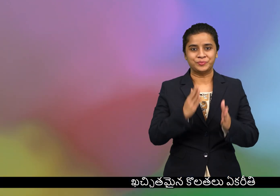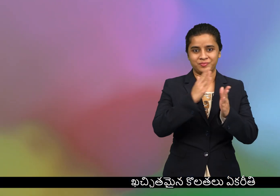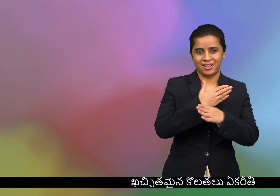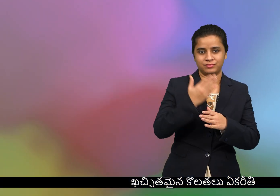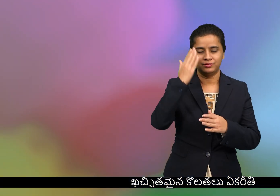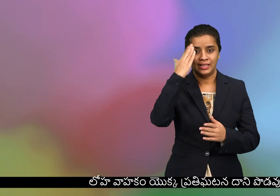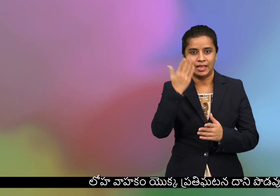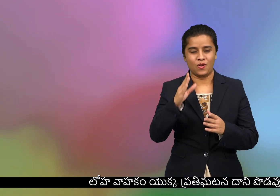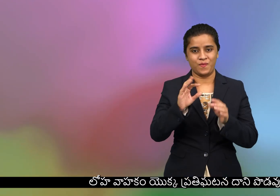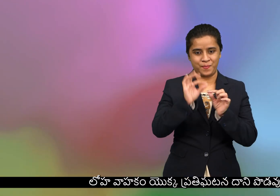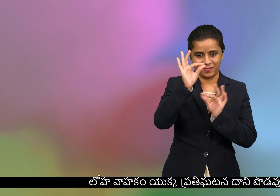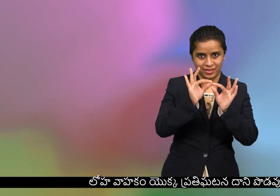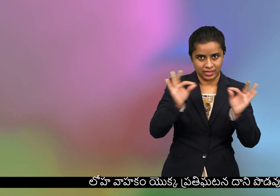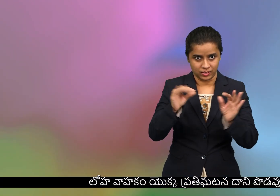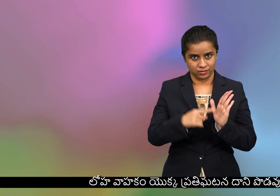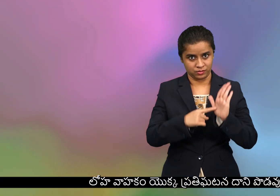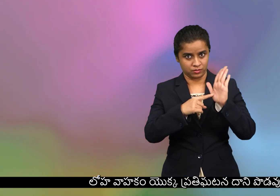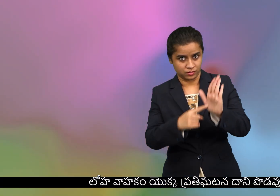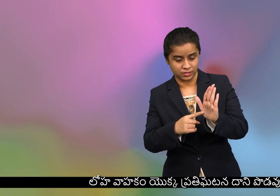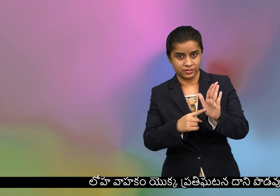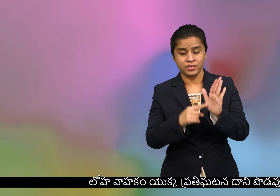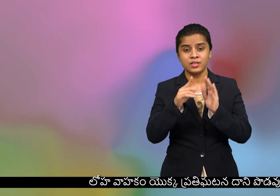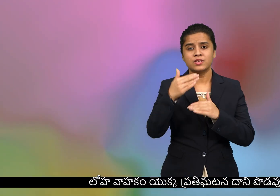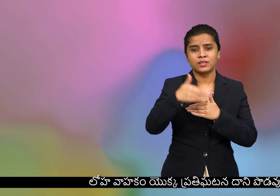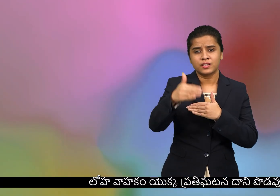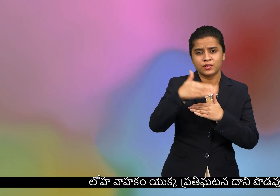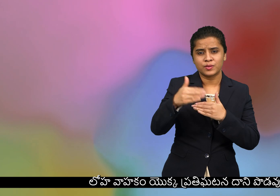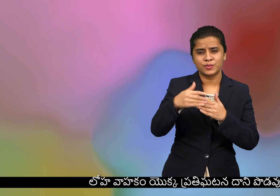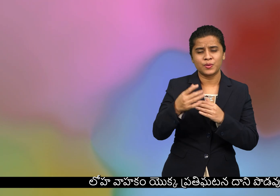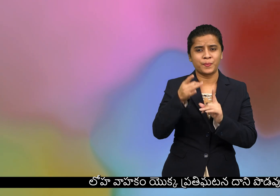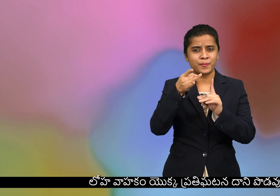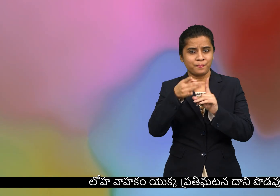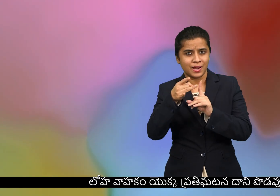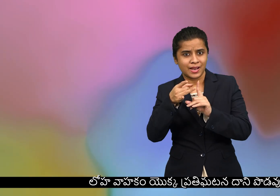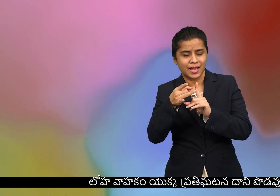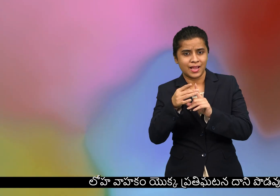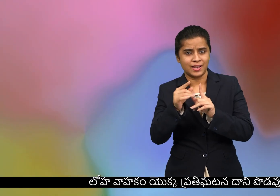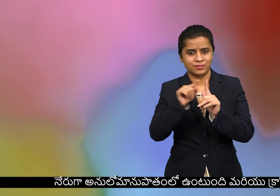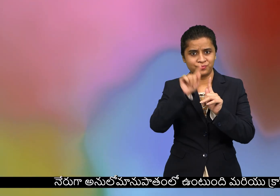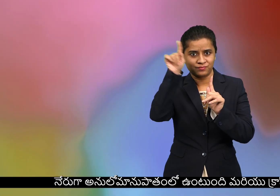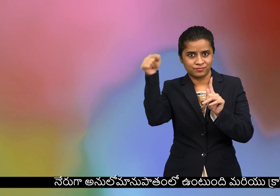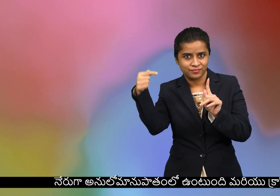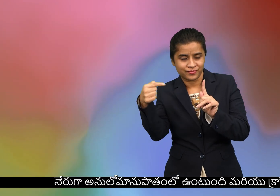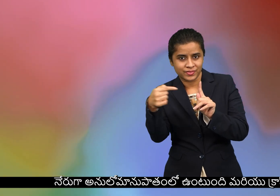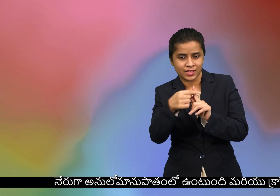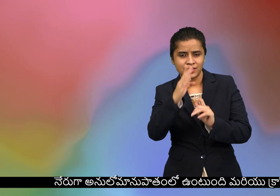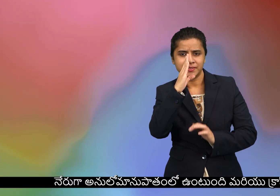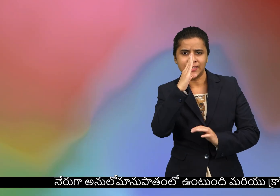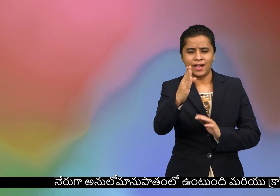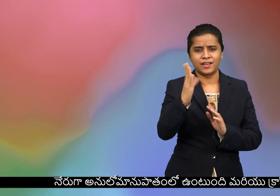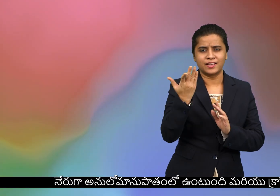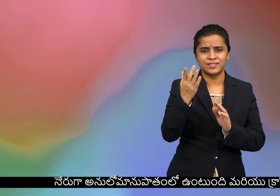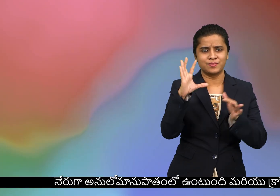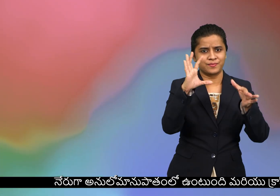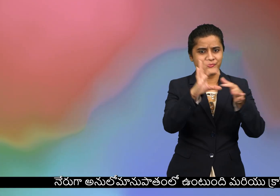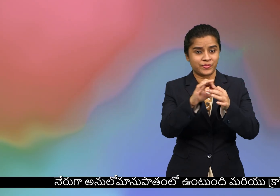ఖచ్చితమైన కొలతలు ఏకరీతి లోహవాహకం యొక్క ప్రతిఘటన దాని పొడవు ఐకి నేరుగా